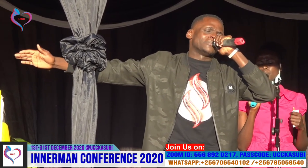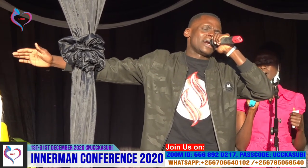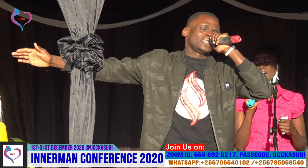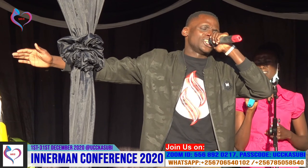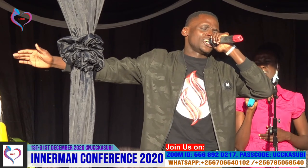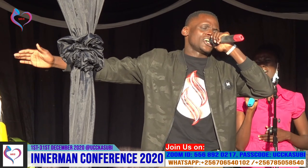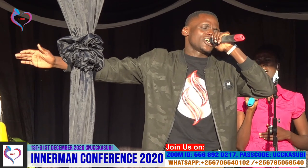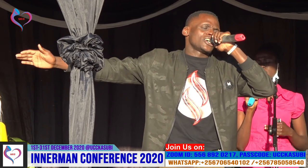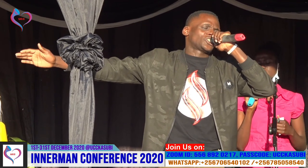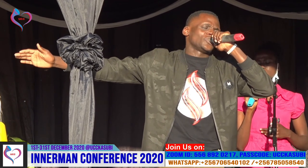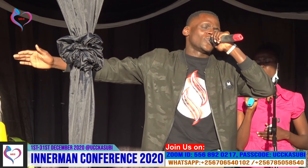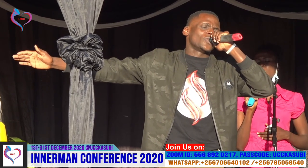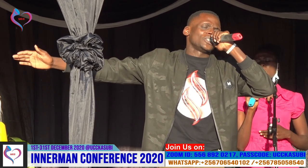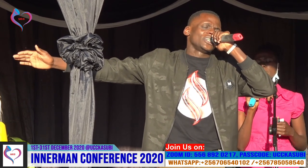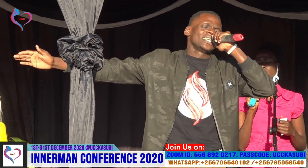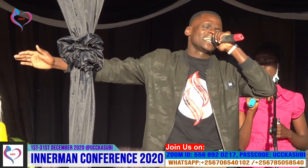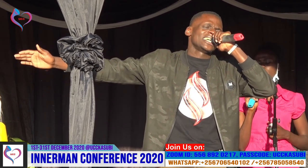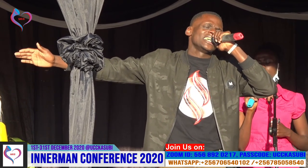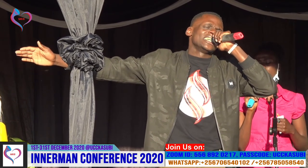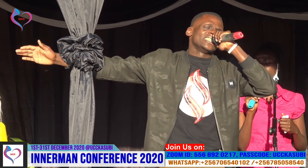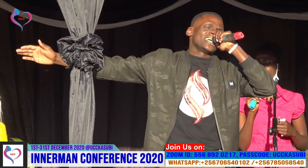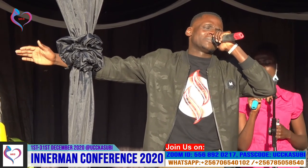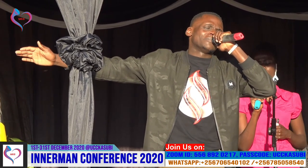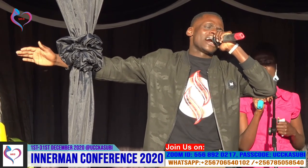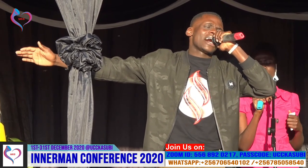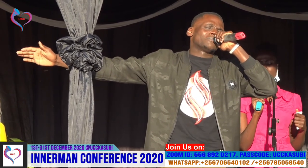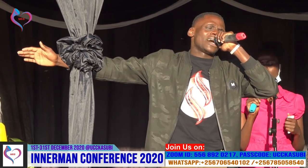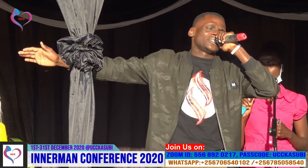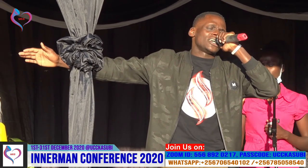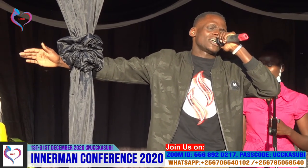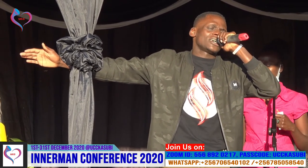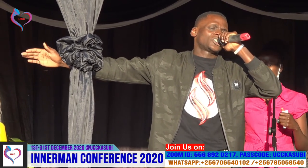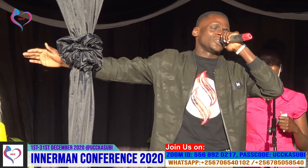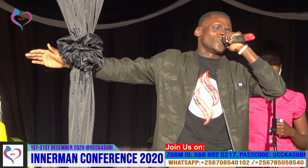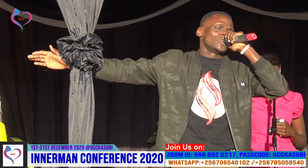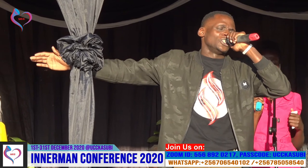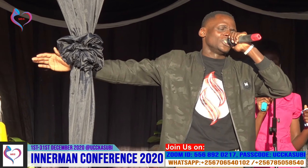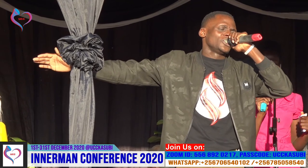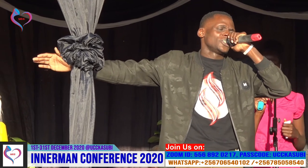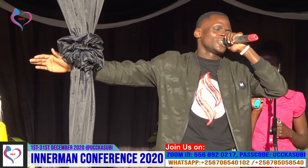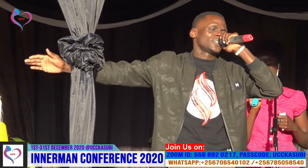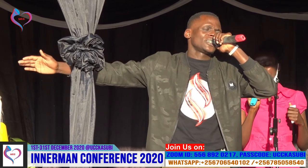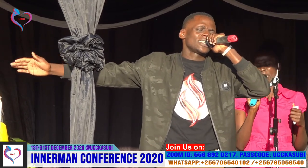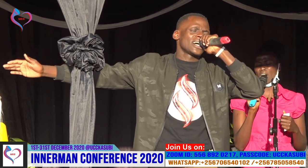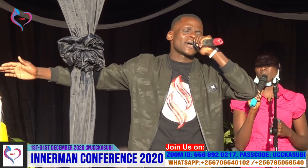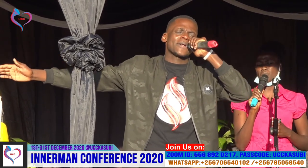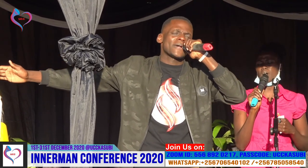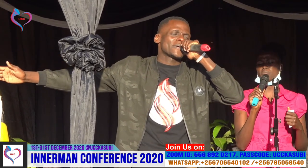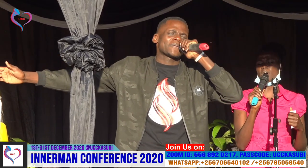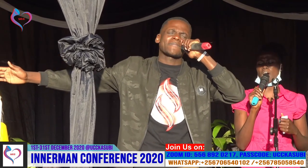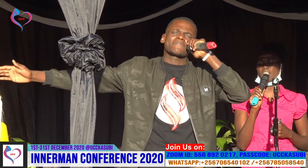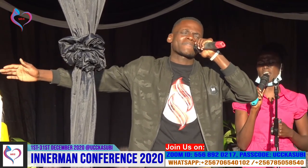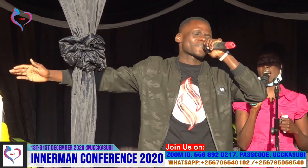Yamba manye nti woli, yamba manye nti woli.